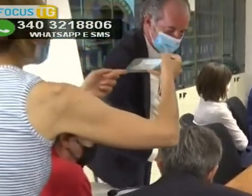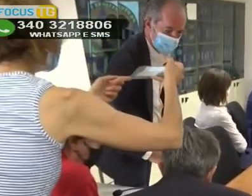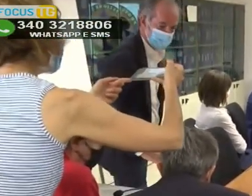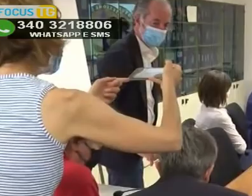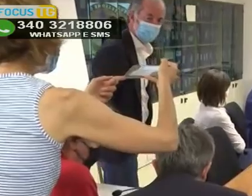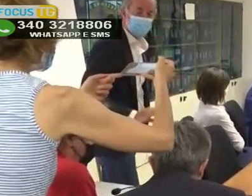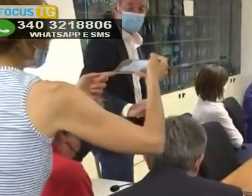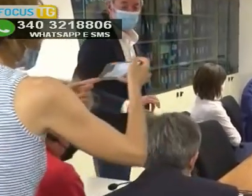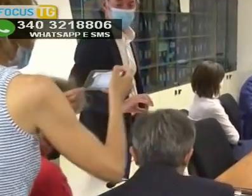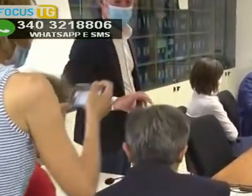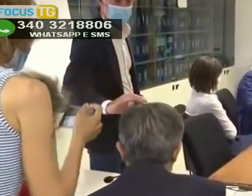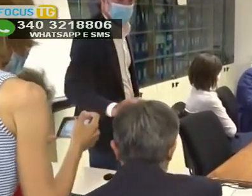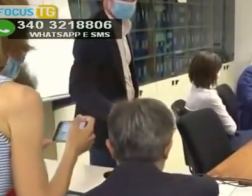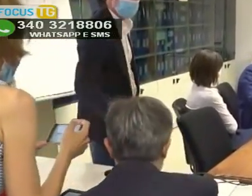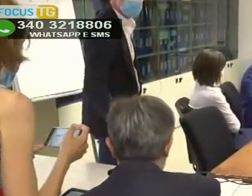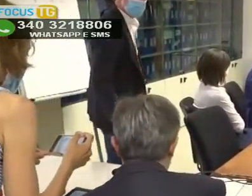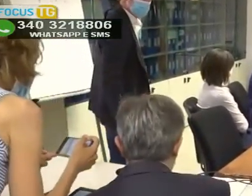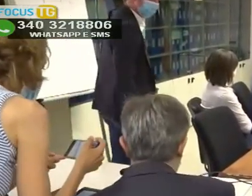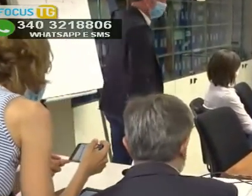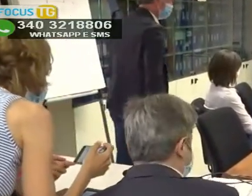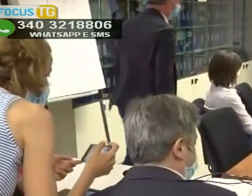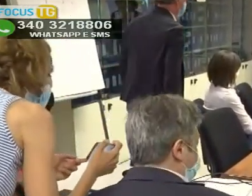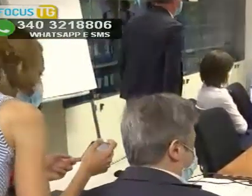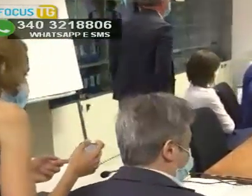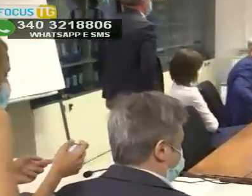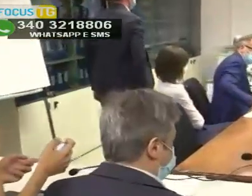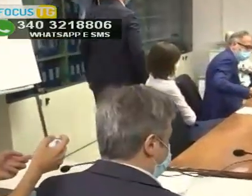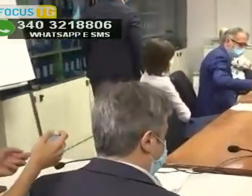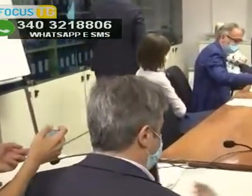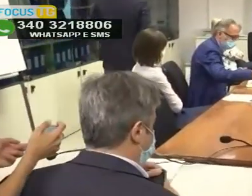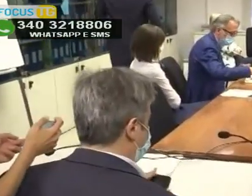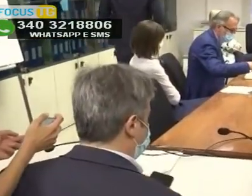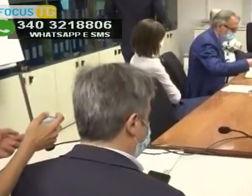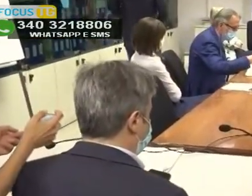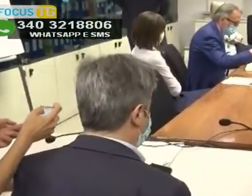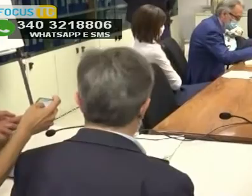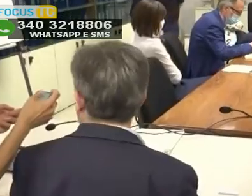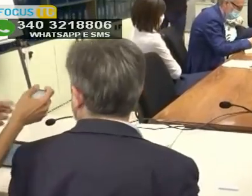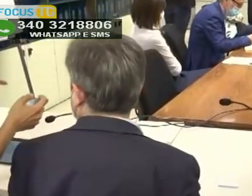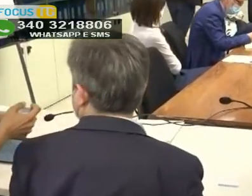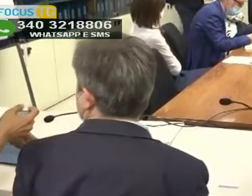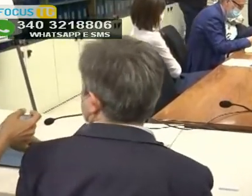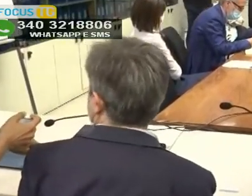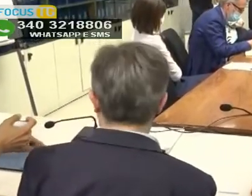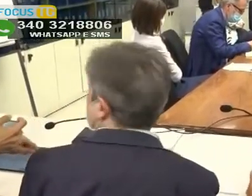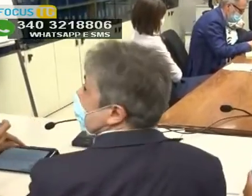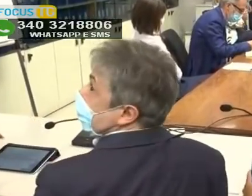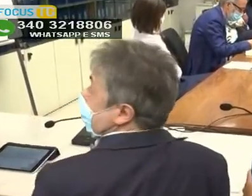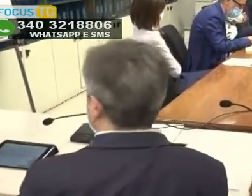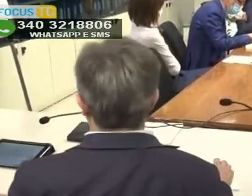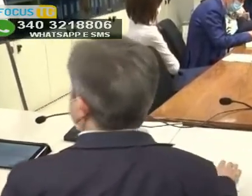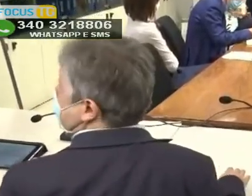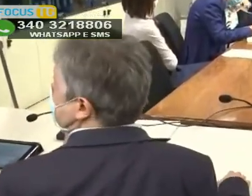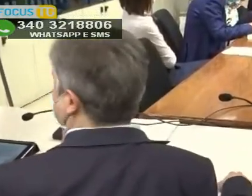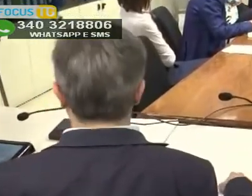la questione è questa. Questo è considerato un test di screening, per cui noi non facciamo diagnosi